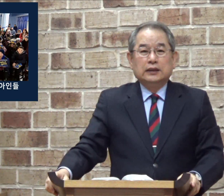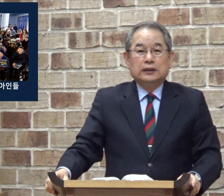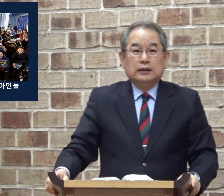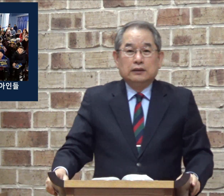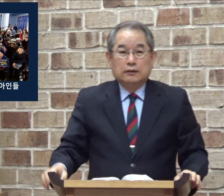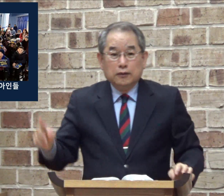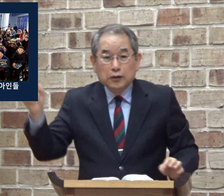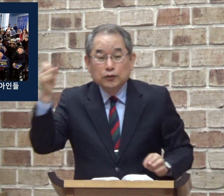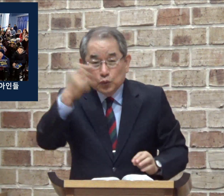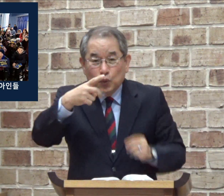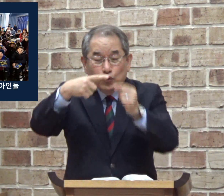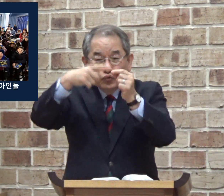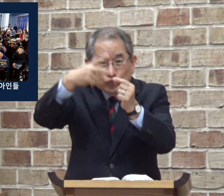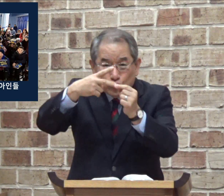보십시오. 여러분